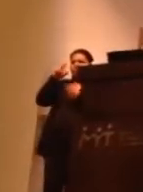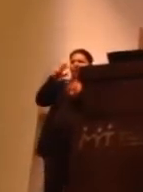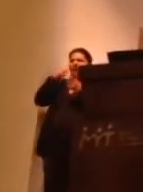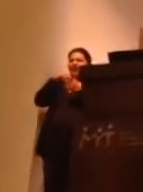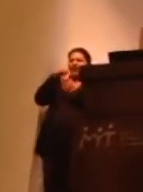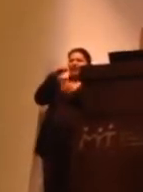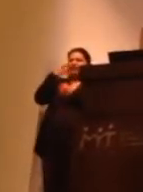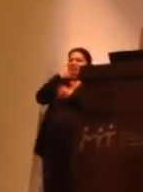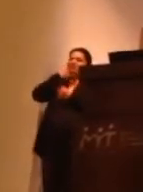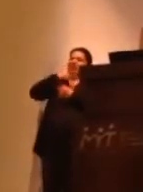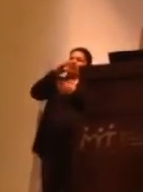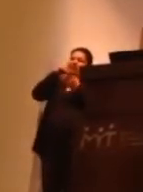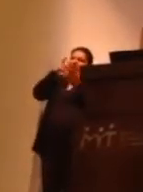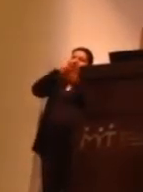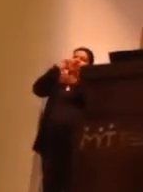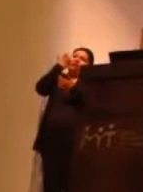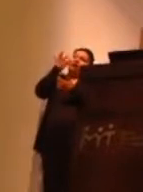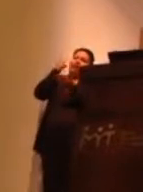no hacen un drama espantoso.